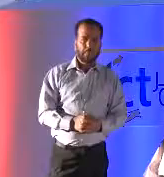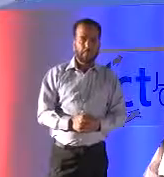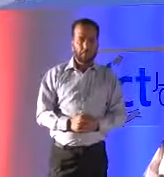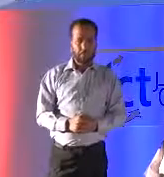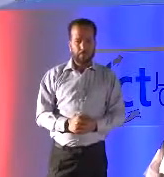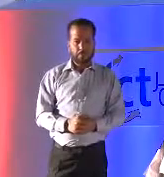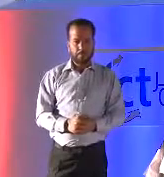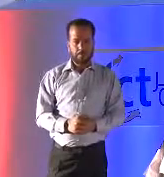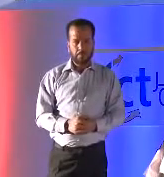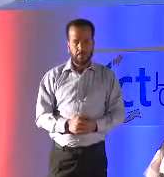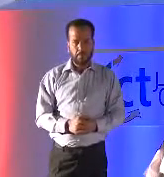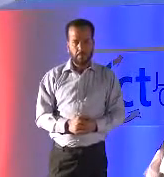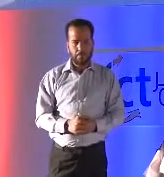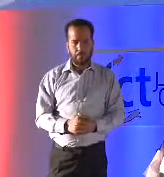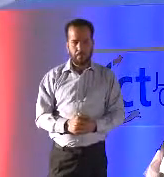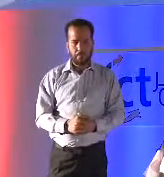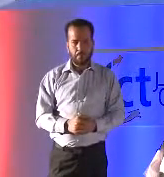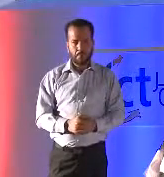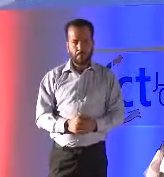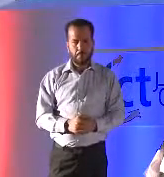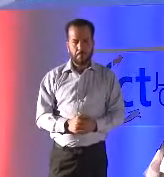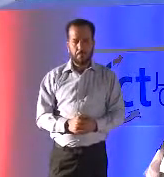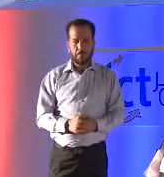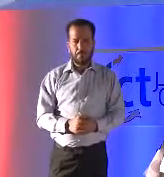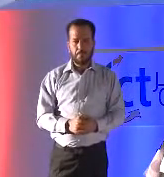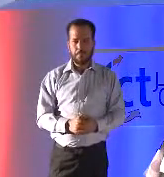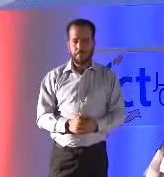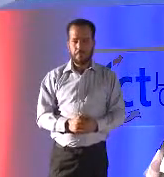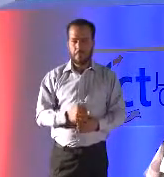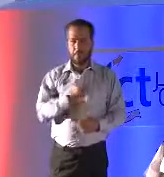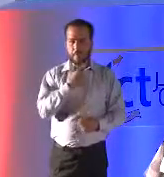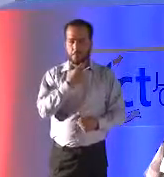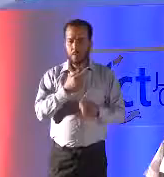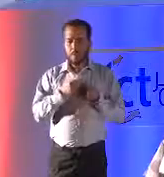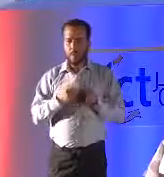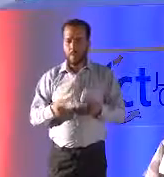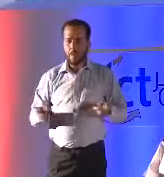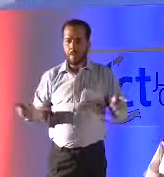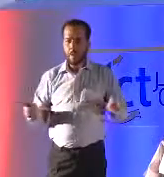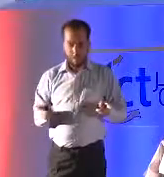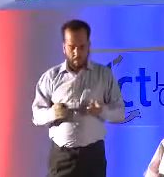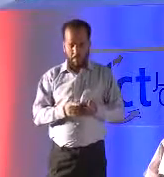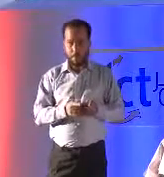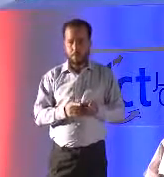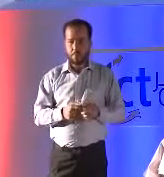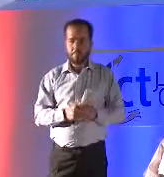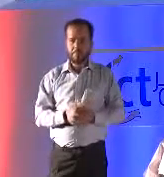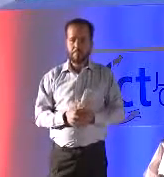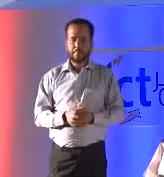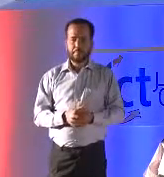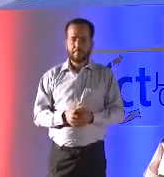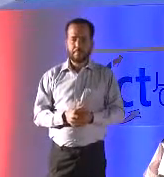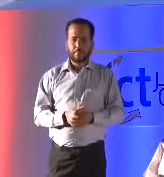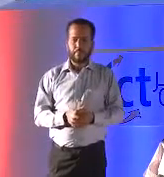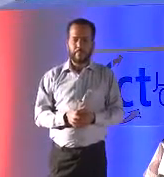was reported early on, and our blind friends in this room probably witnessed it. And the turning